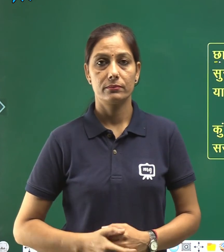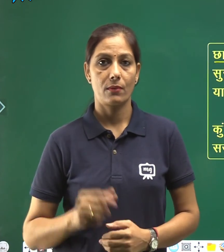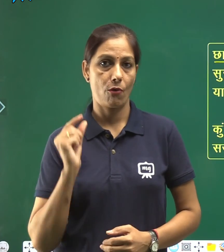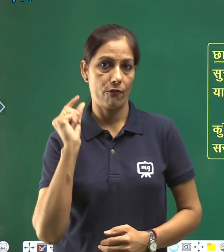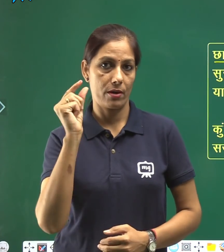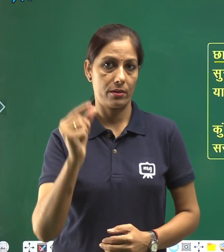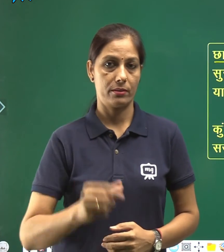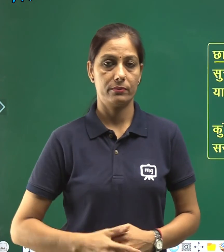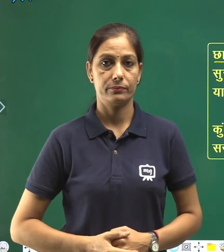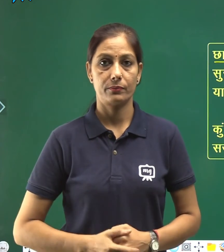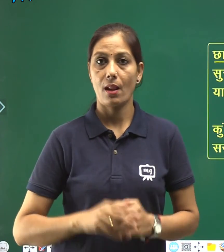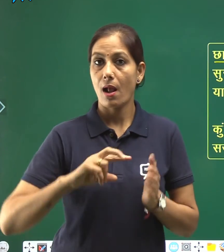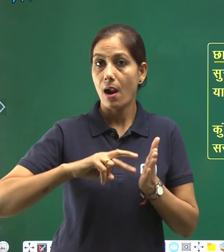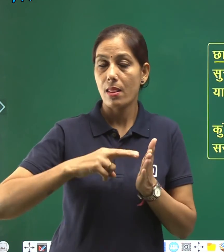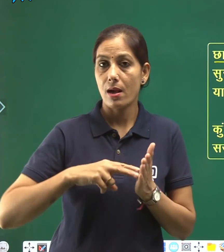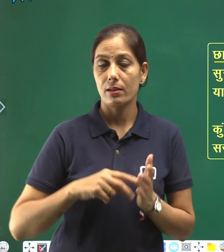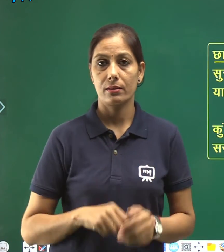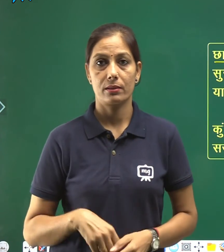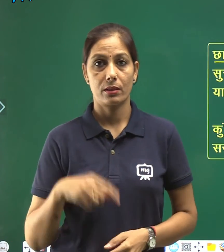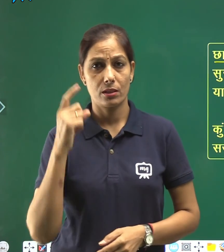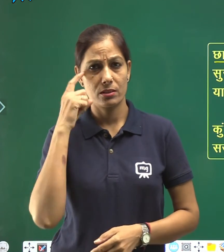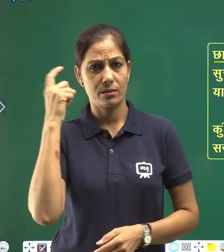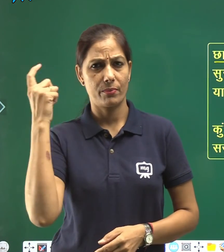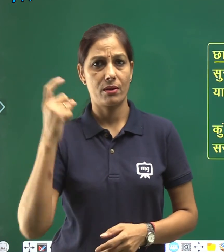छाया अर्थात भ्रम,